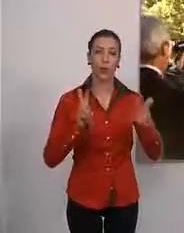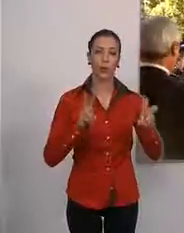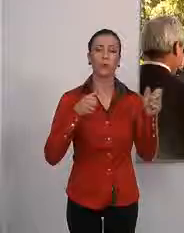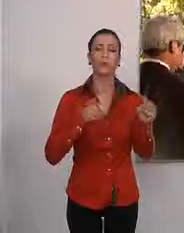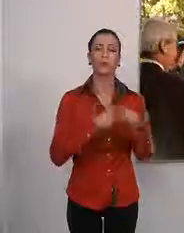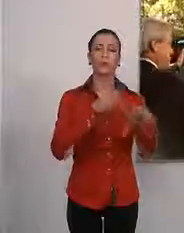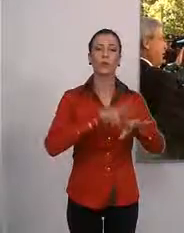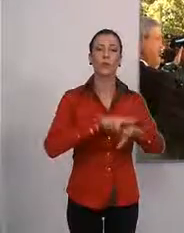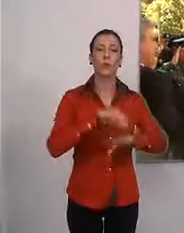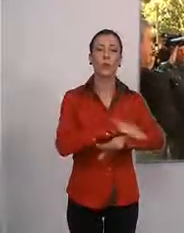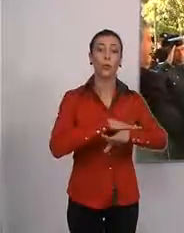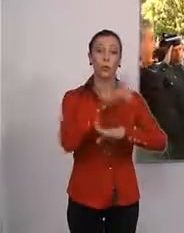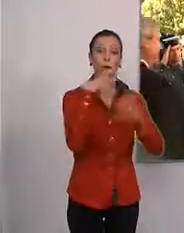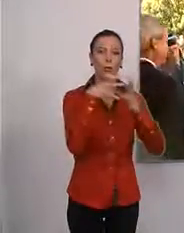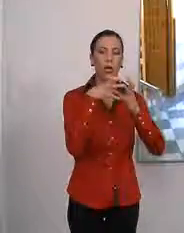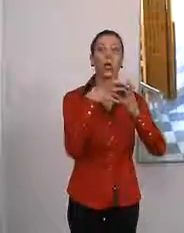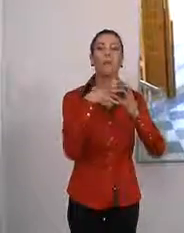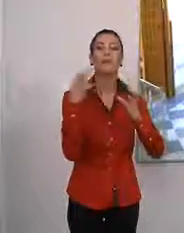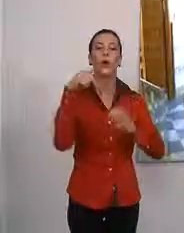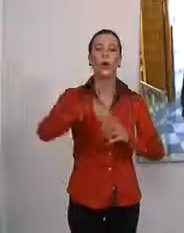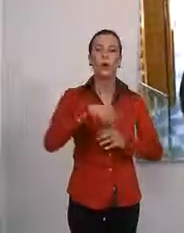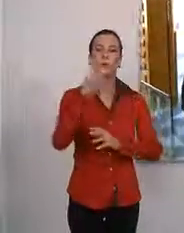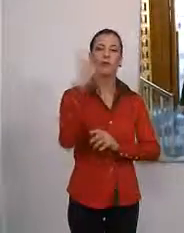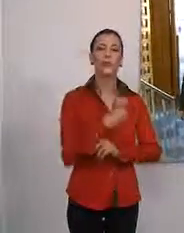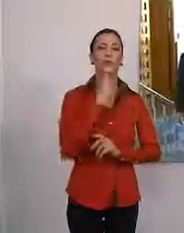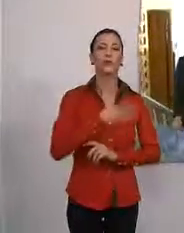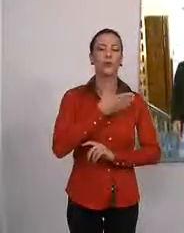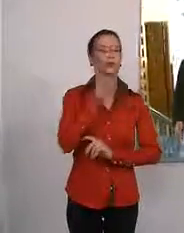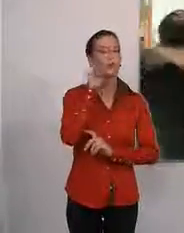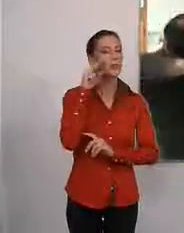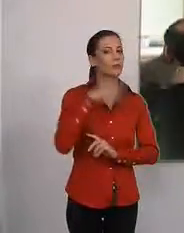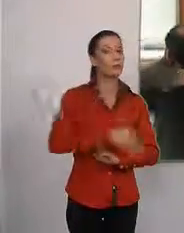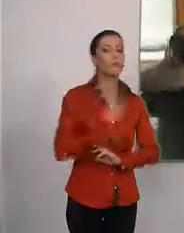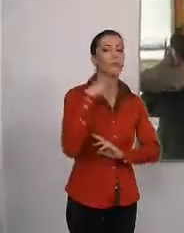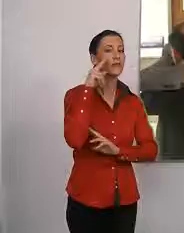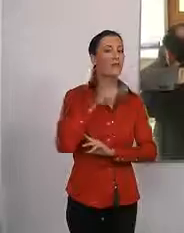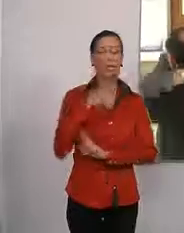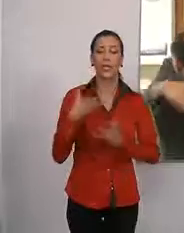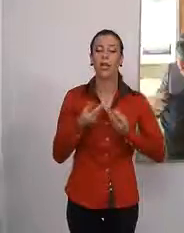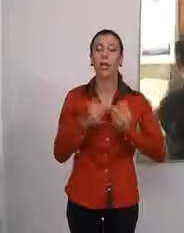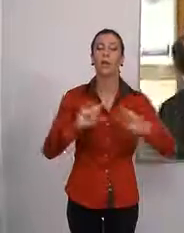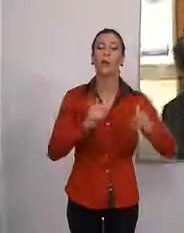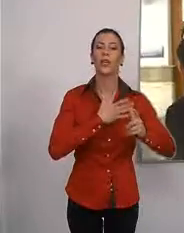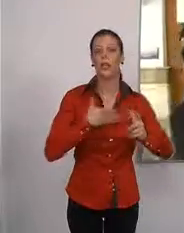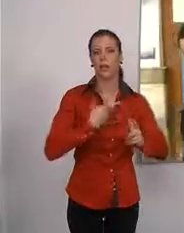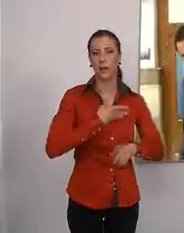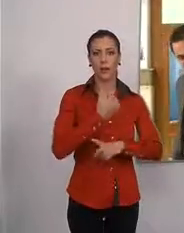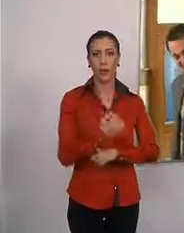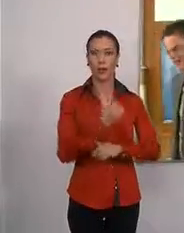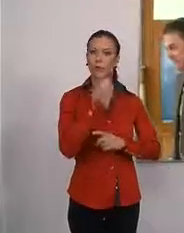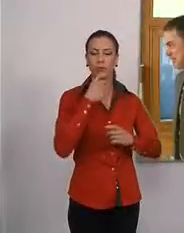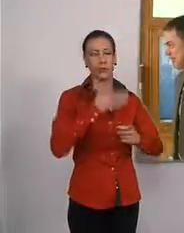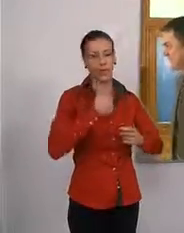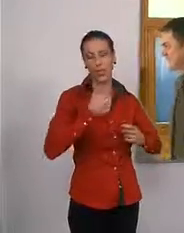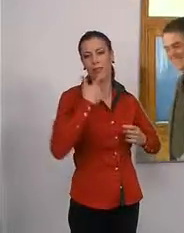El nuevo subdelegado del gobierno en Granada giró una visita en el día de hoy al Ayuntamiento de Motril, donde se ha reunido con el alcalde, a quien le ha brindado